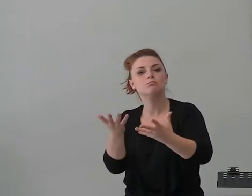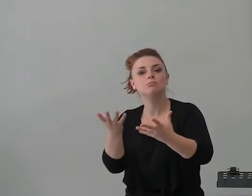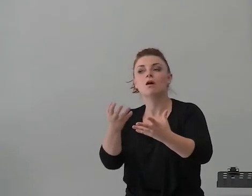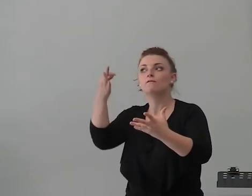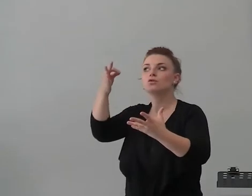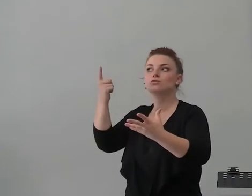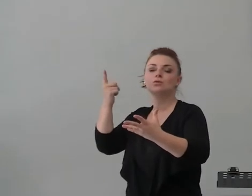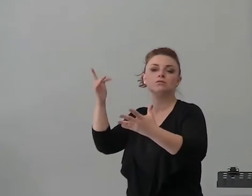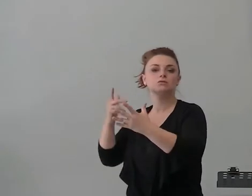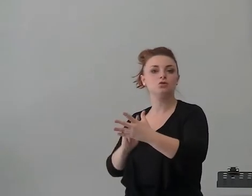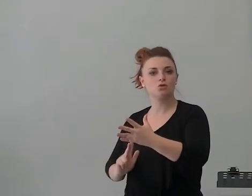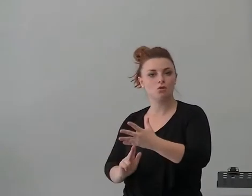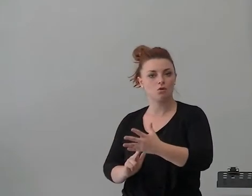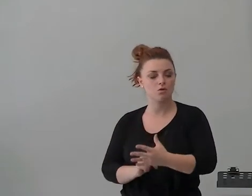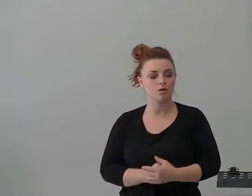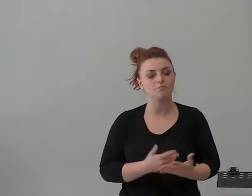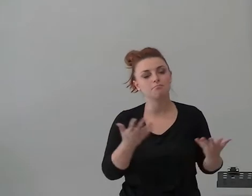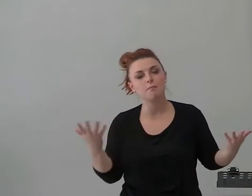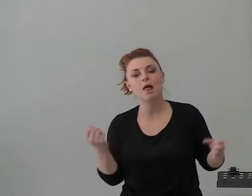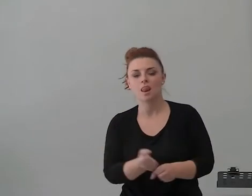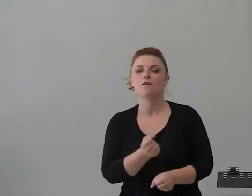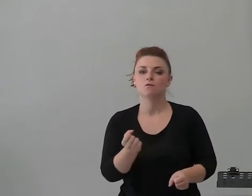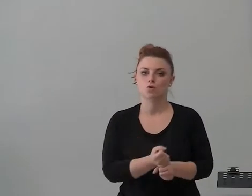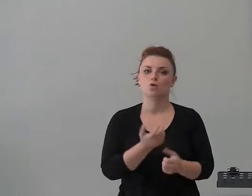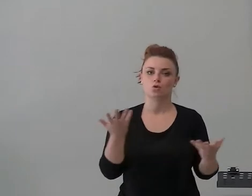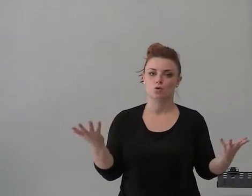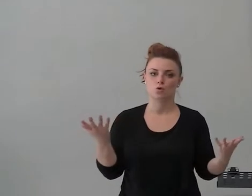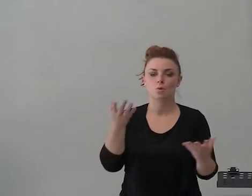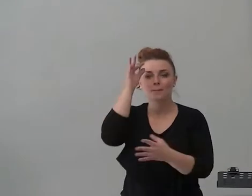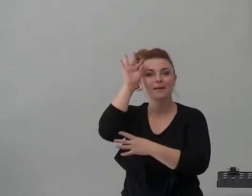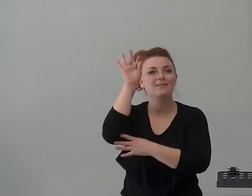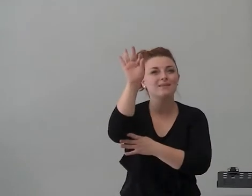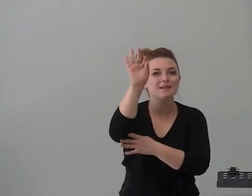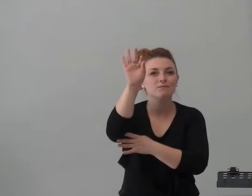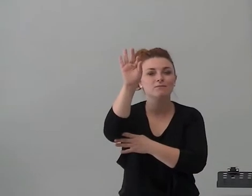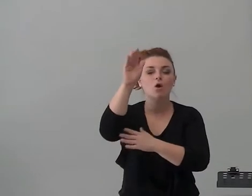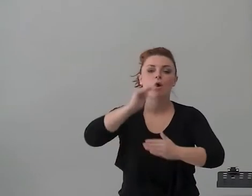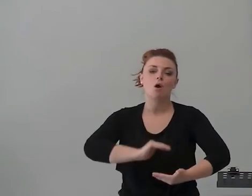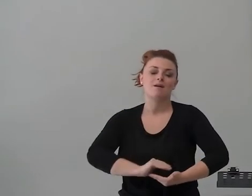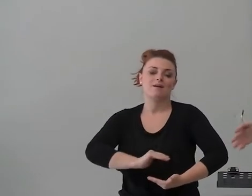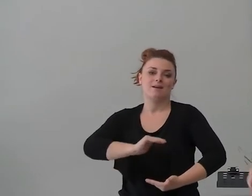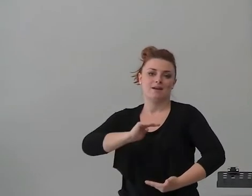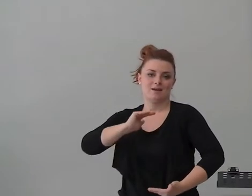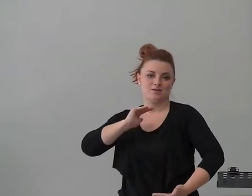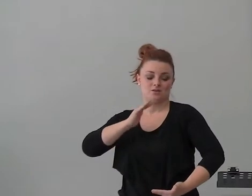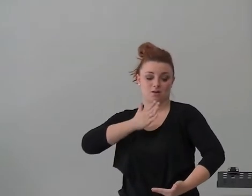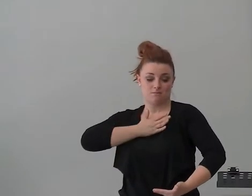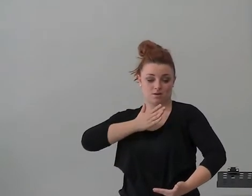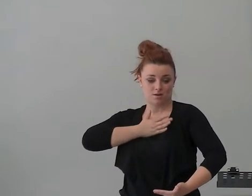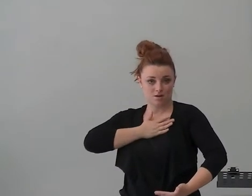fare. Ho come scopo la crescita. La crescita per me, la crescita della